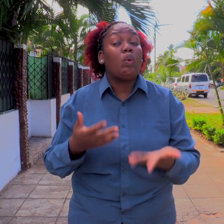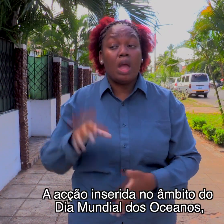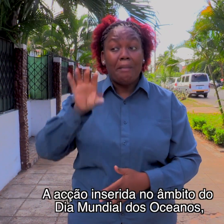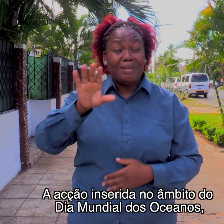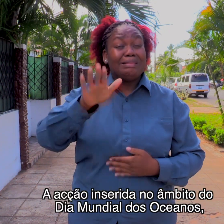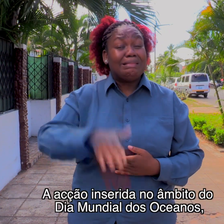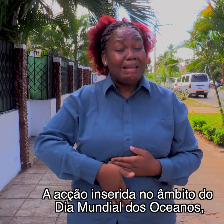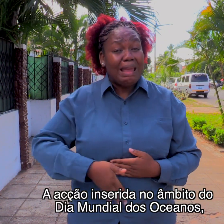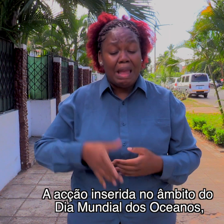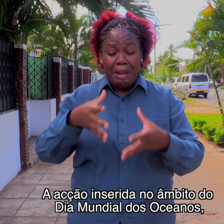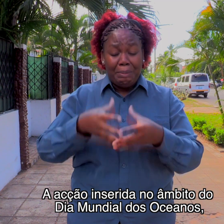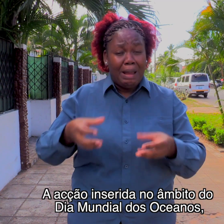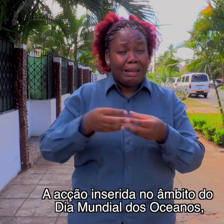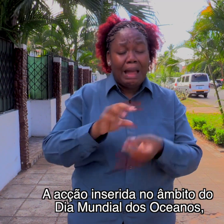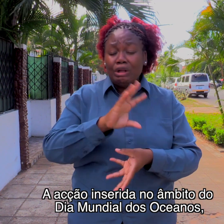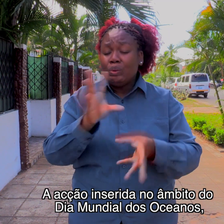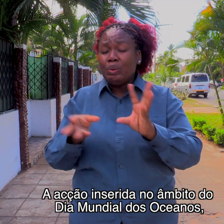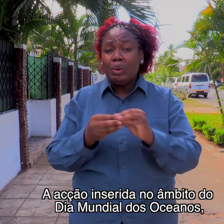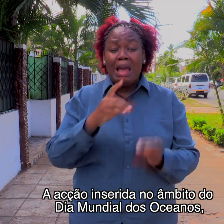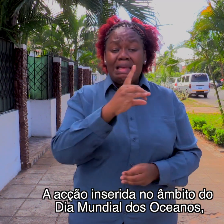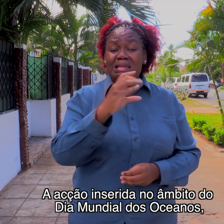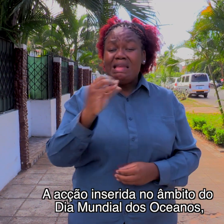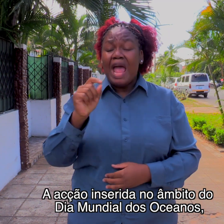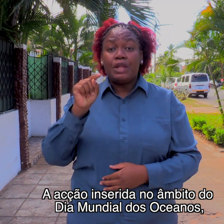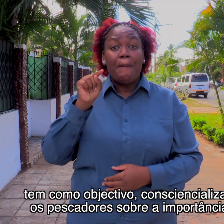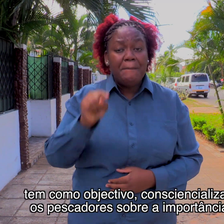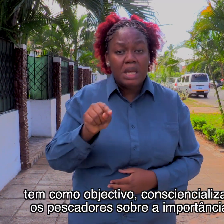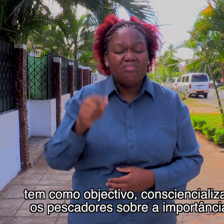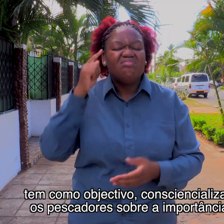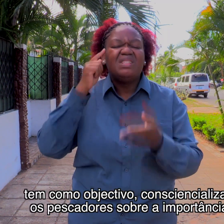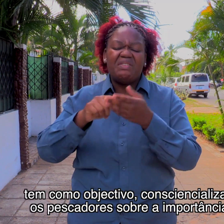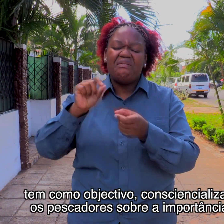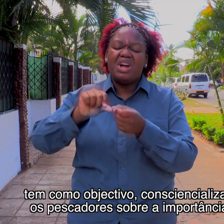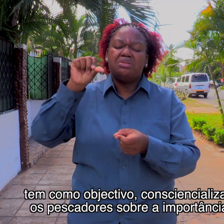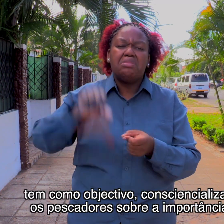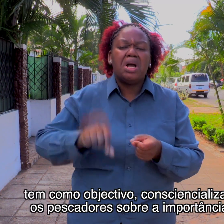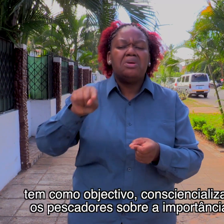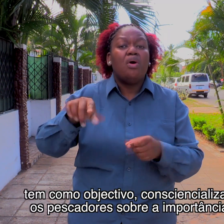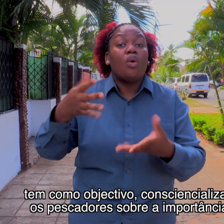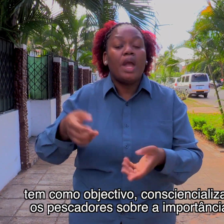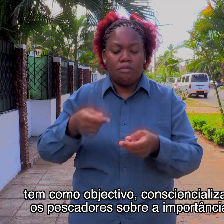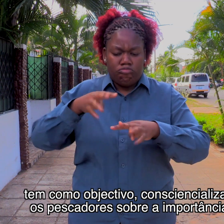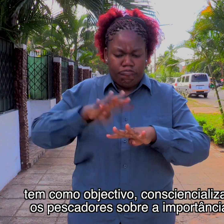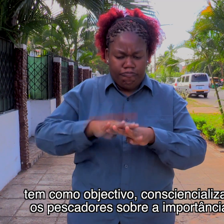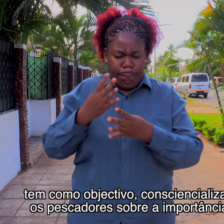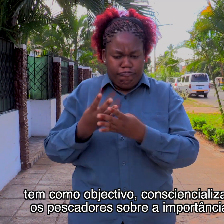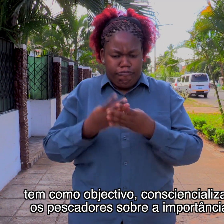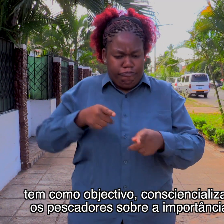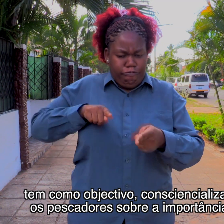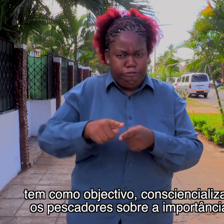A ação, inserida no âmbito do Dia Mundial dos Oceanos, tem como objetivo consciencializar os pescadores sobre a